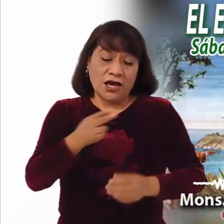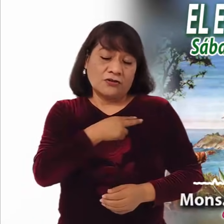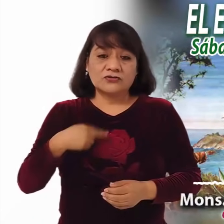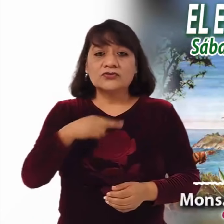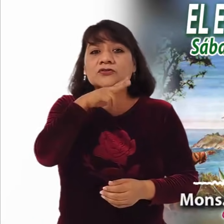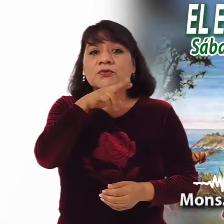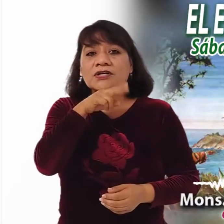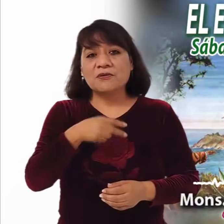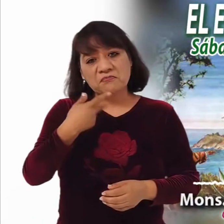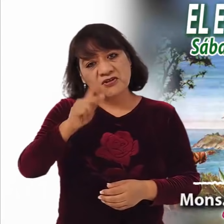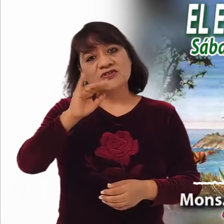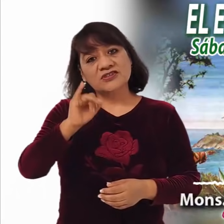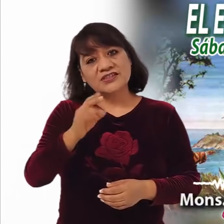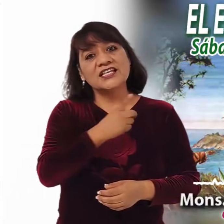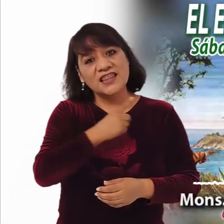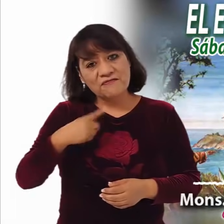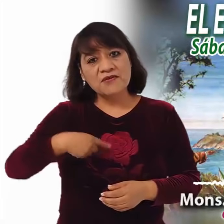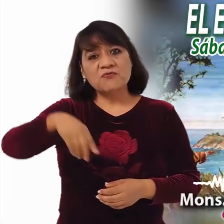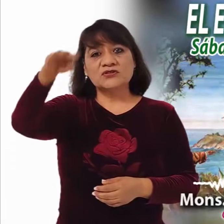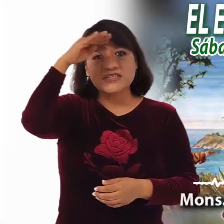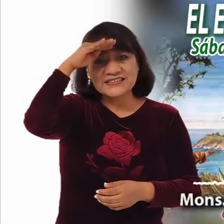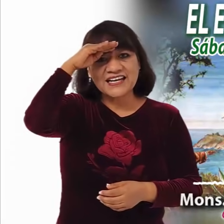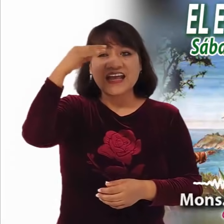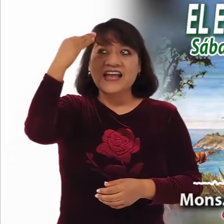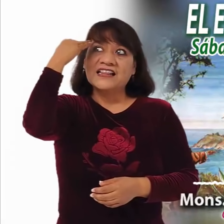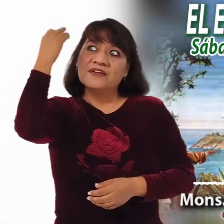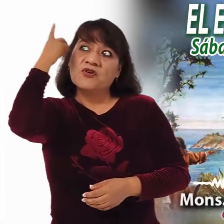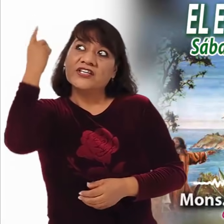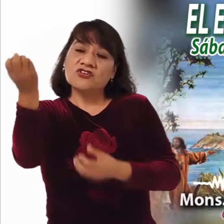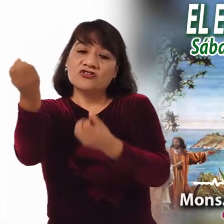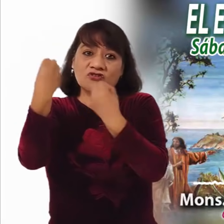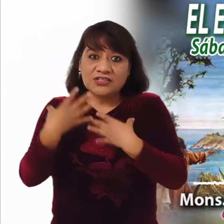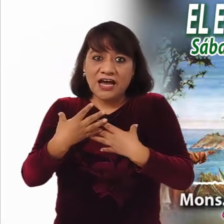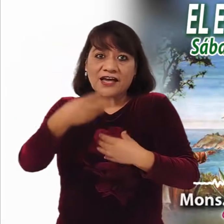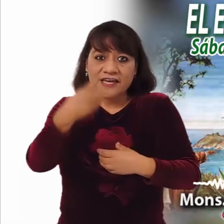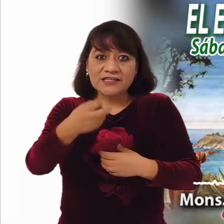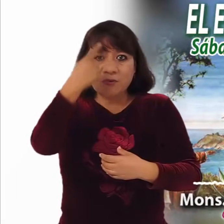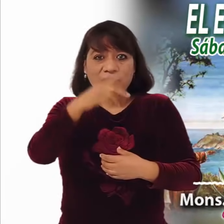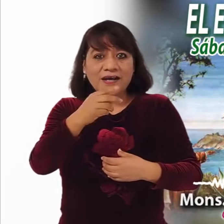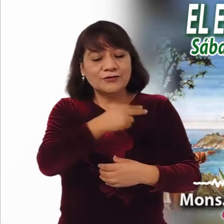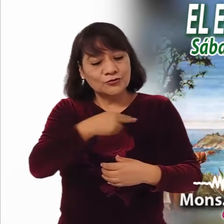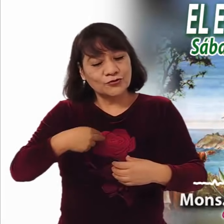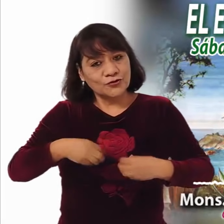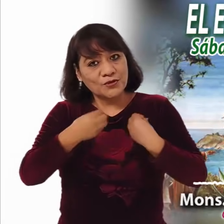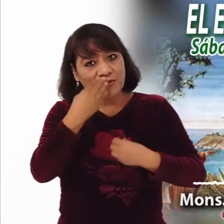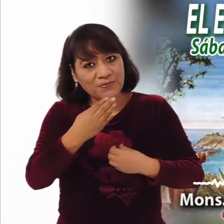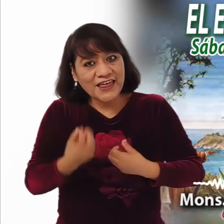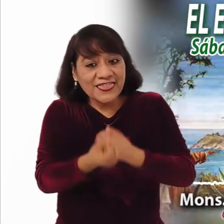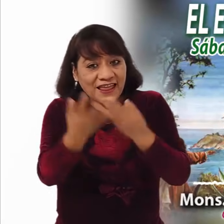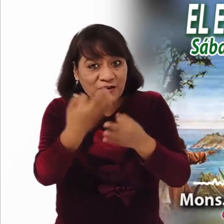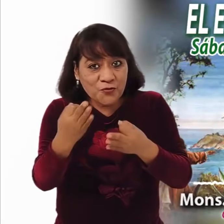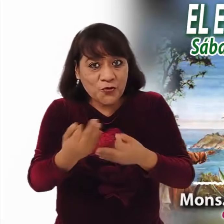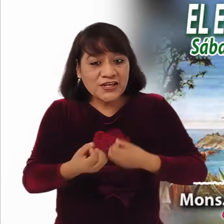debemos angustiarnos inútilmente, sí debemos ser conscientes que el tiempo que el Señor nos regala es para que demos